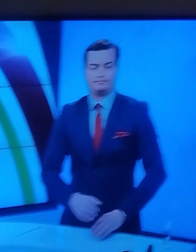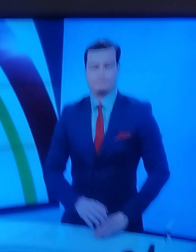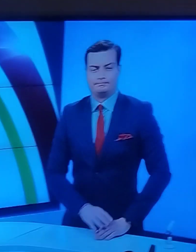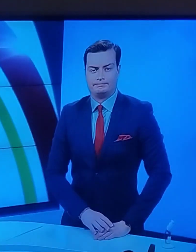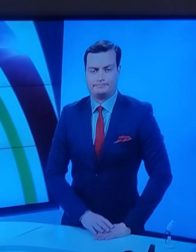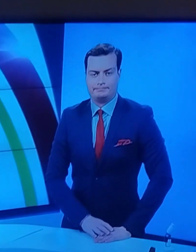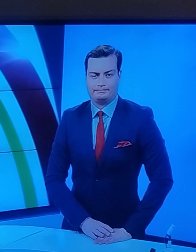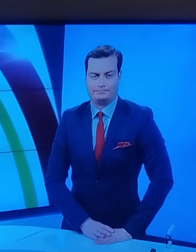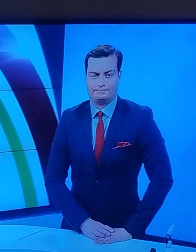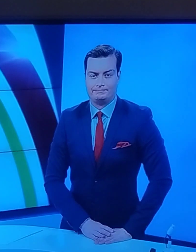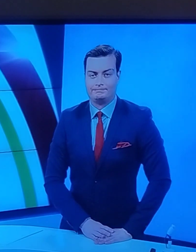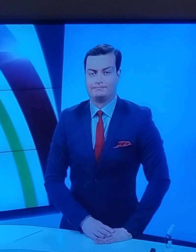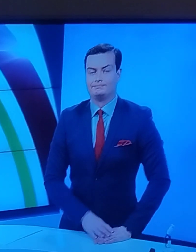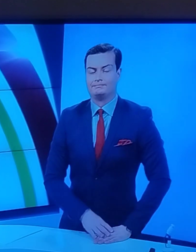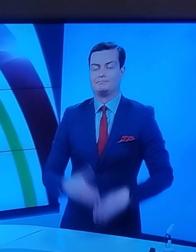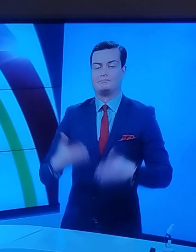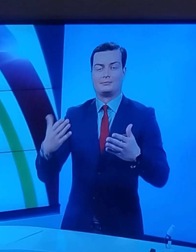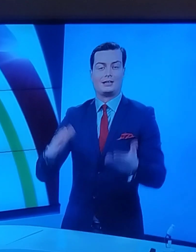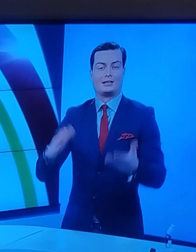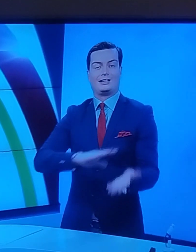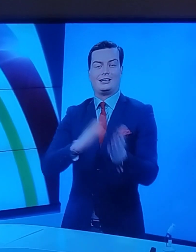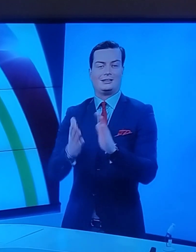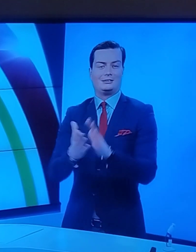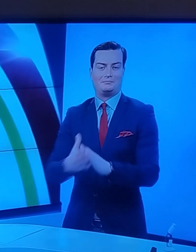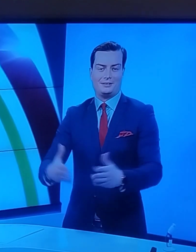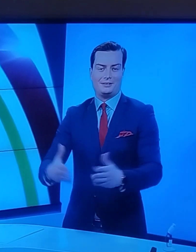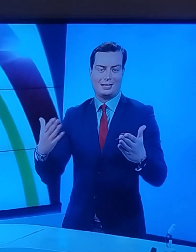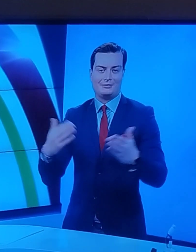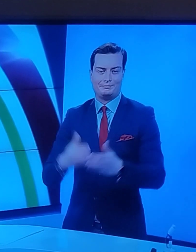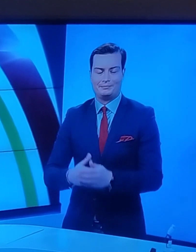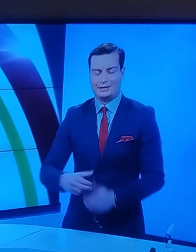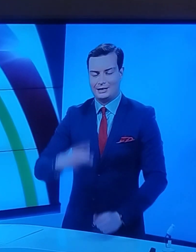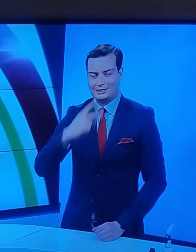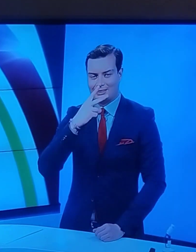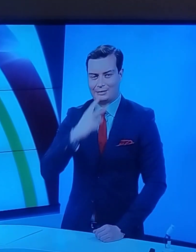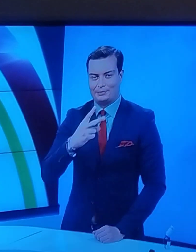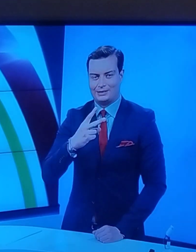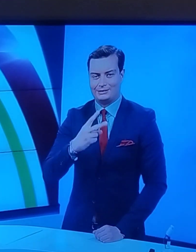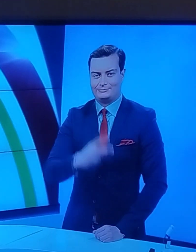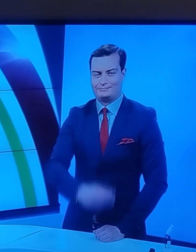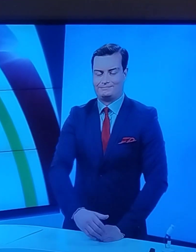Tässä kaikki tänään. Näkemiin.